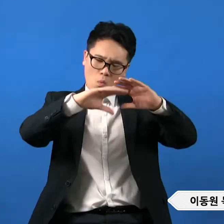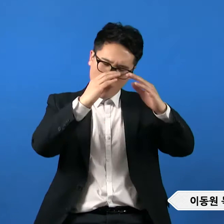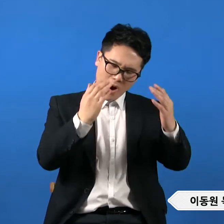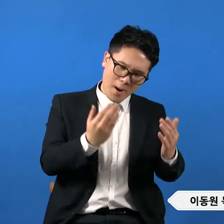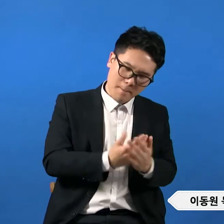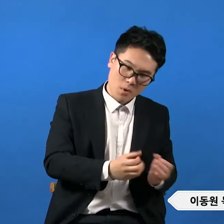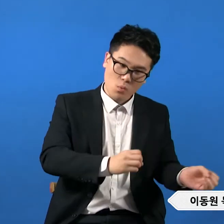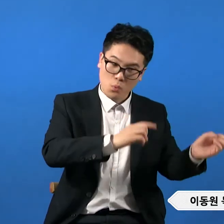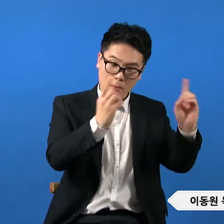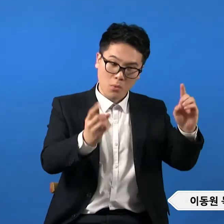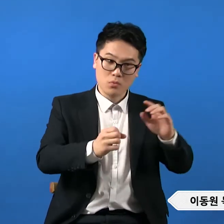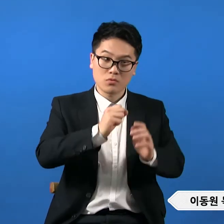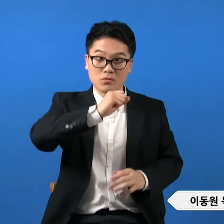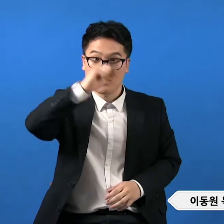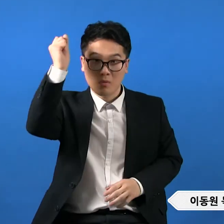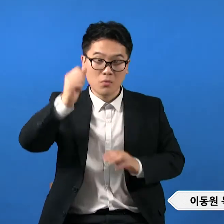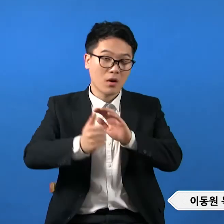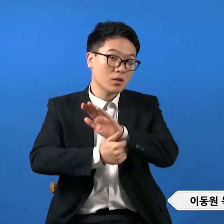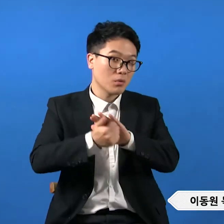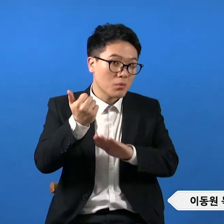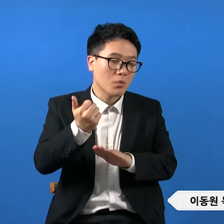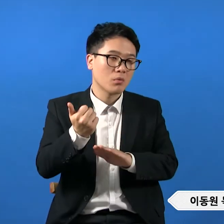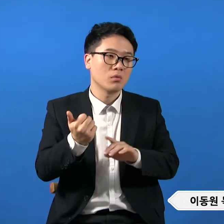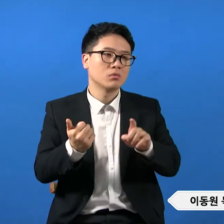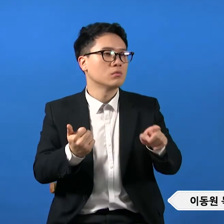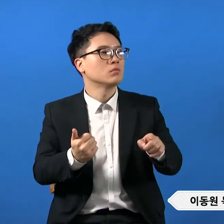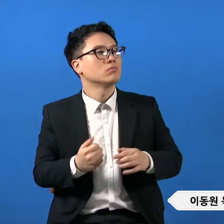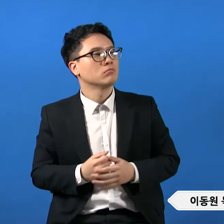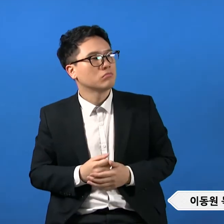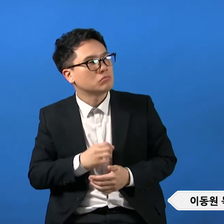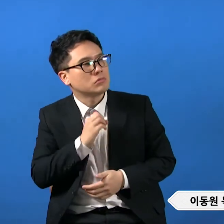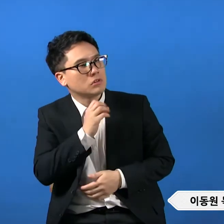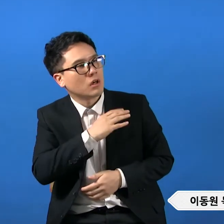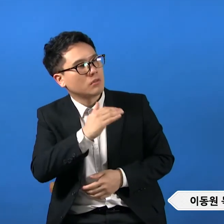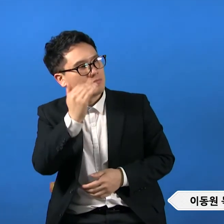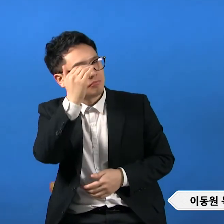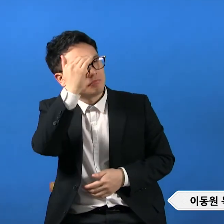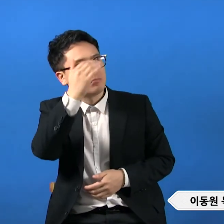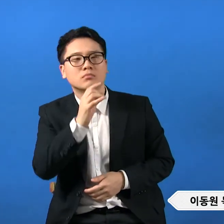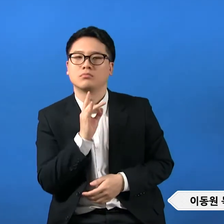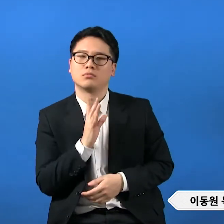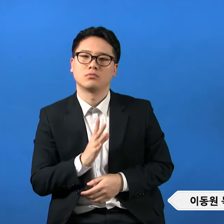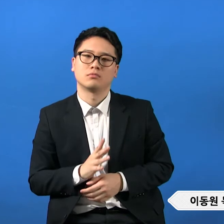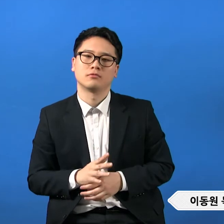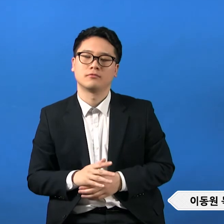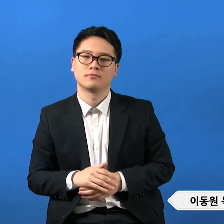이 앞에서 그 사실을 알지 못하고 작품 앞에 설 수가 있어요.